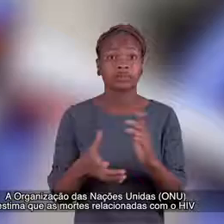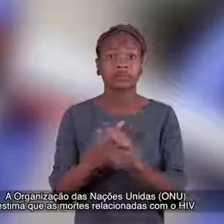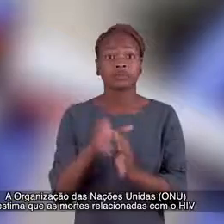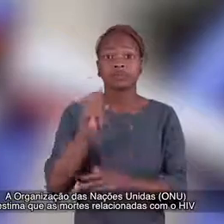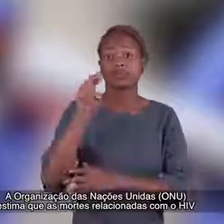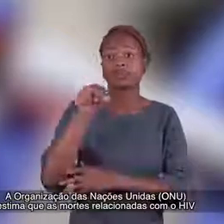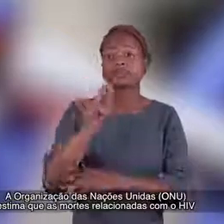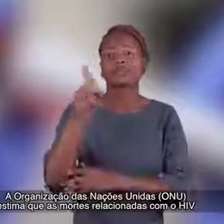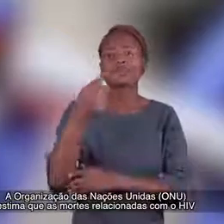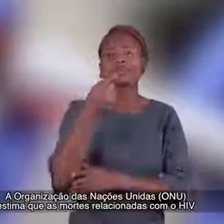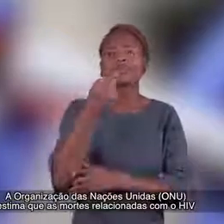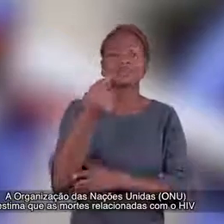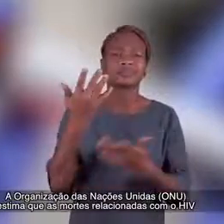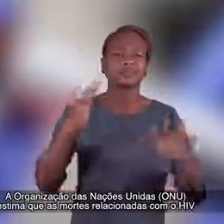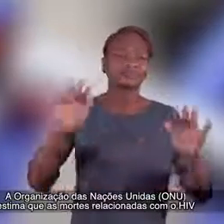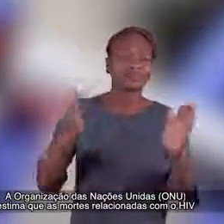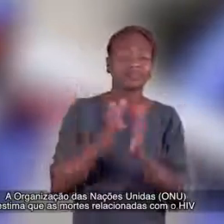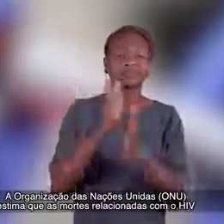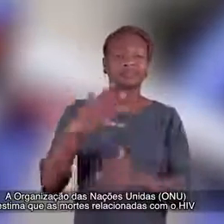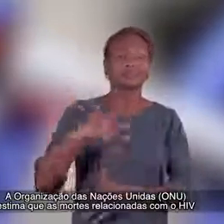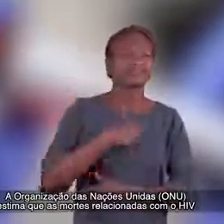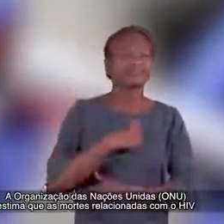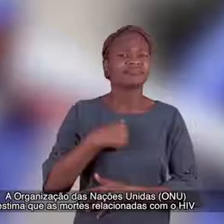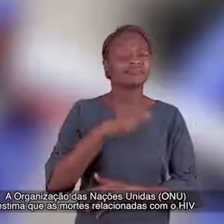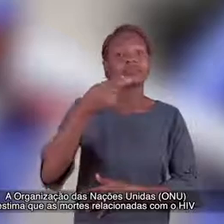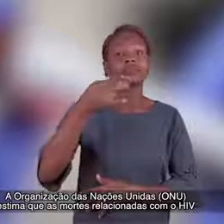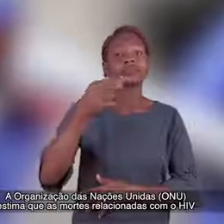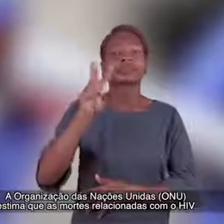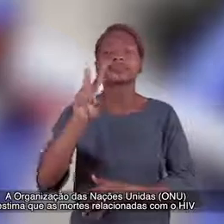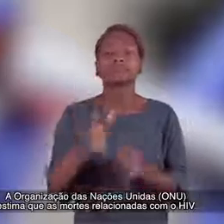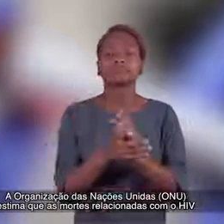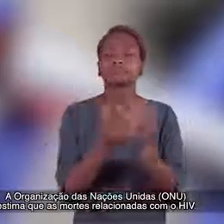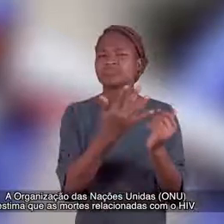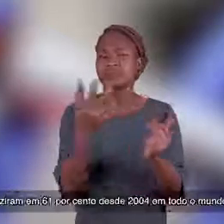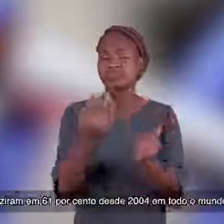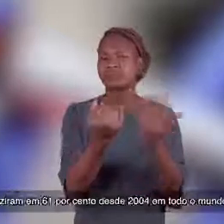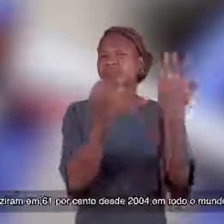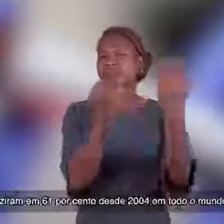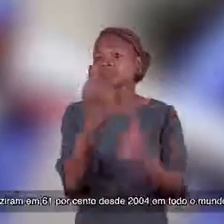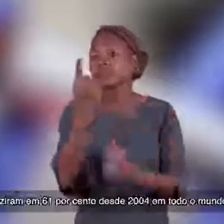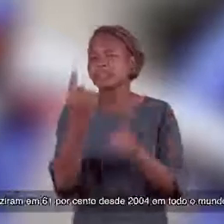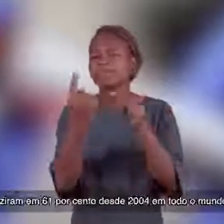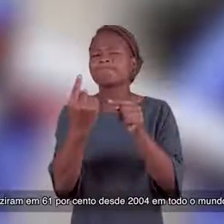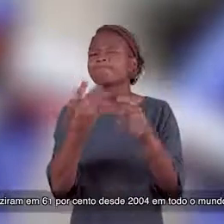A Organização das Nações Unidas estima que as mortes relacionadas ao HIV reduziram em 61%